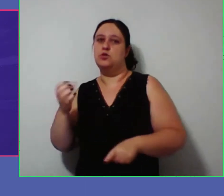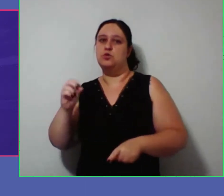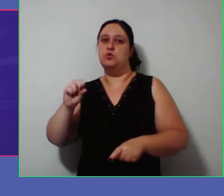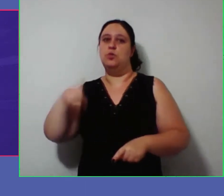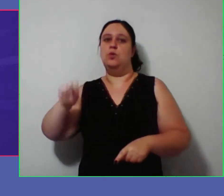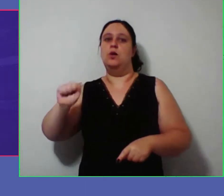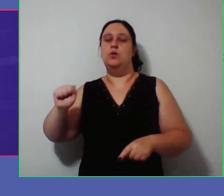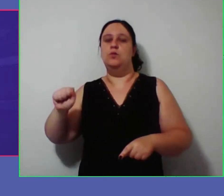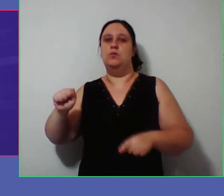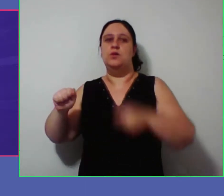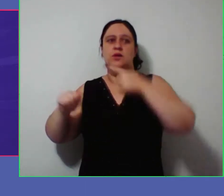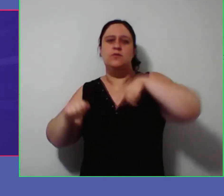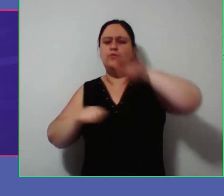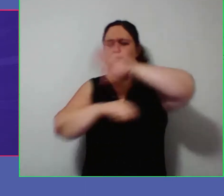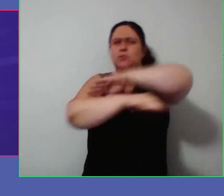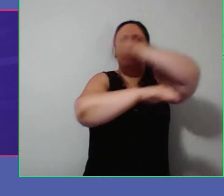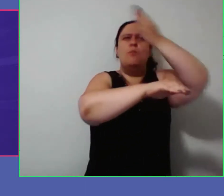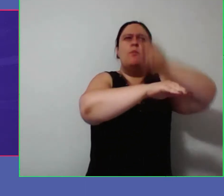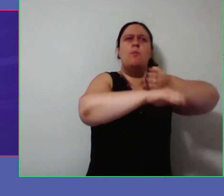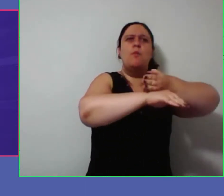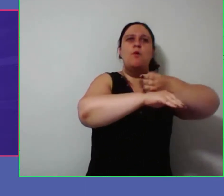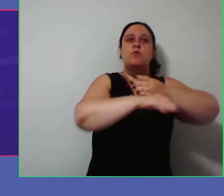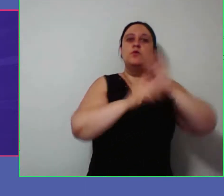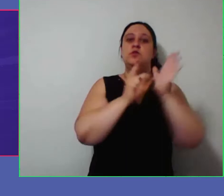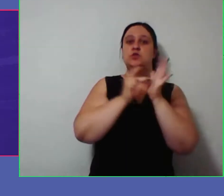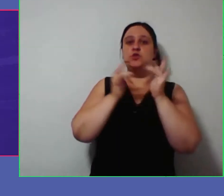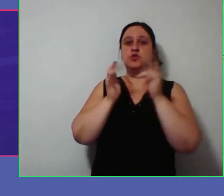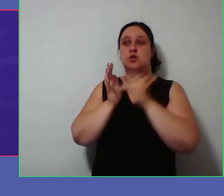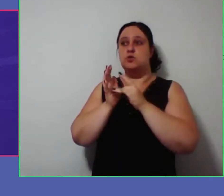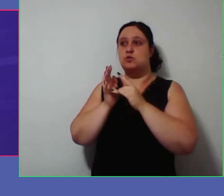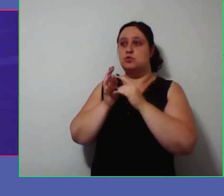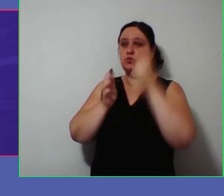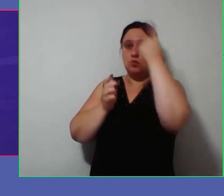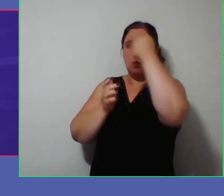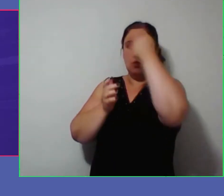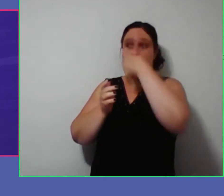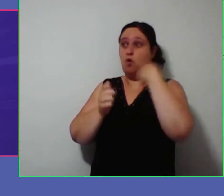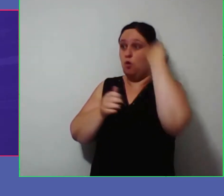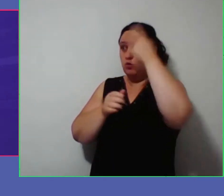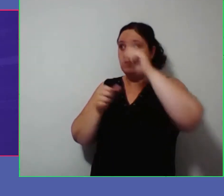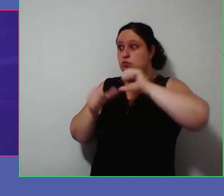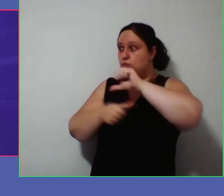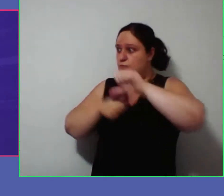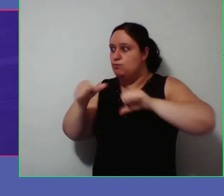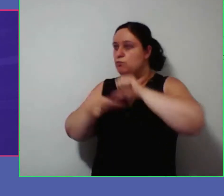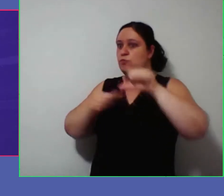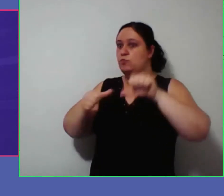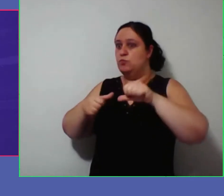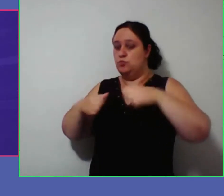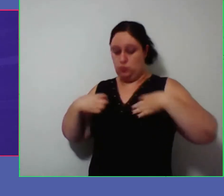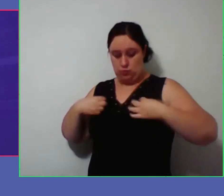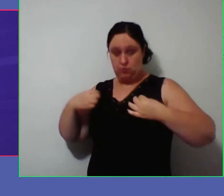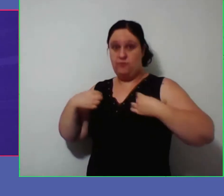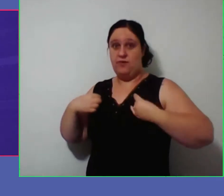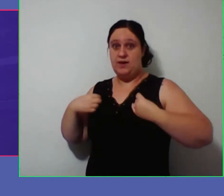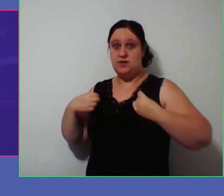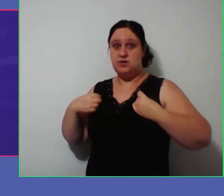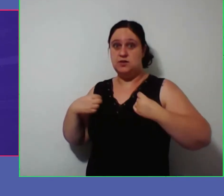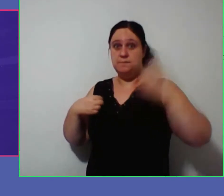rosto resplandecia como o sol, e as suas vestes tornaram-se brancas como a